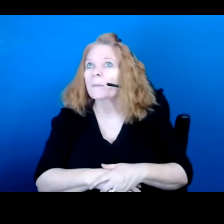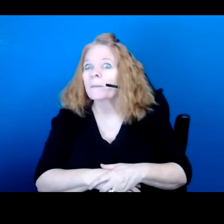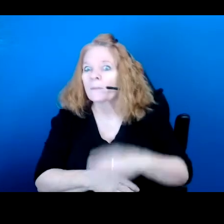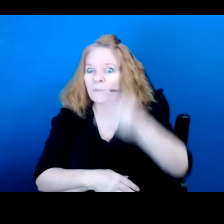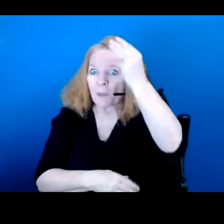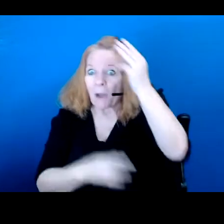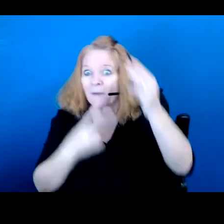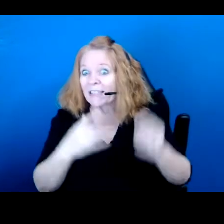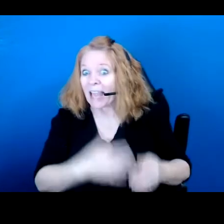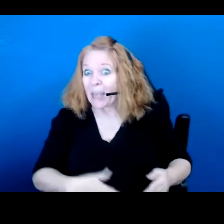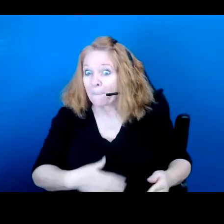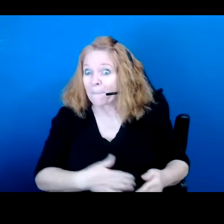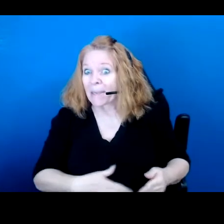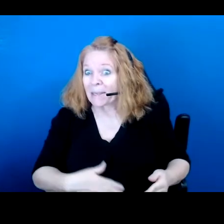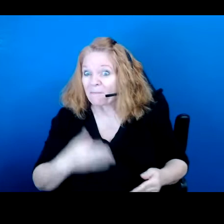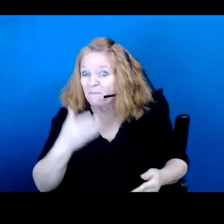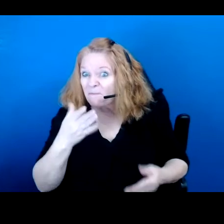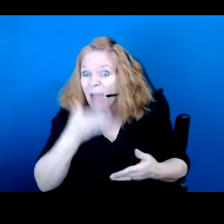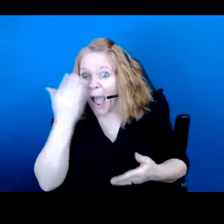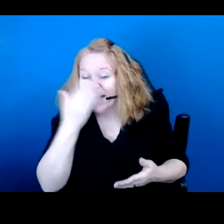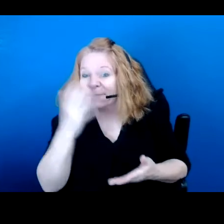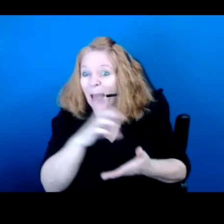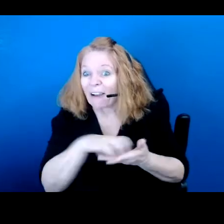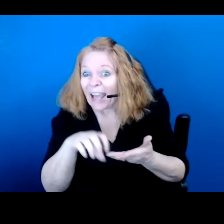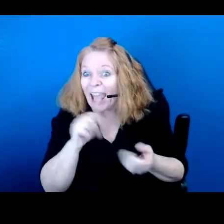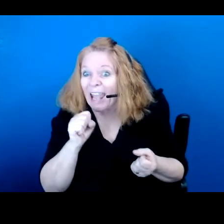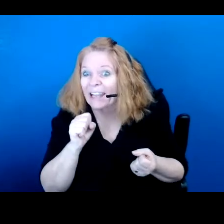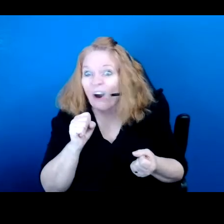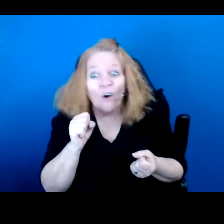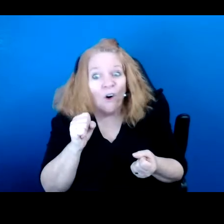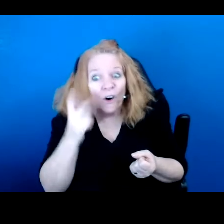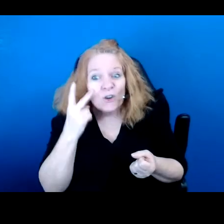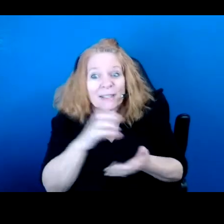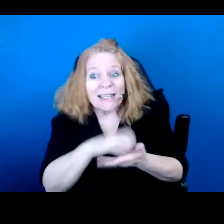dijo marvin yo ni yo puedo oler tartas